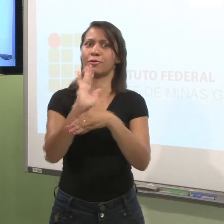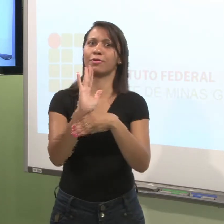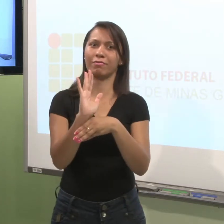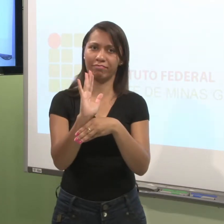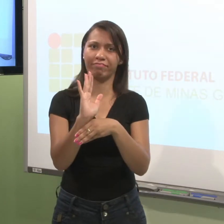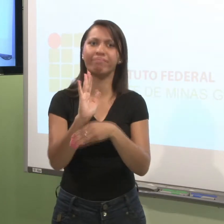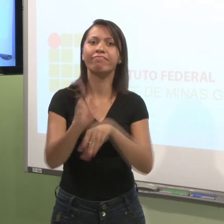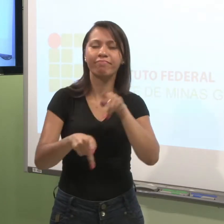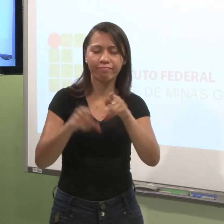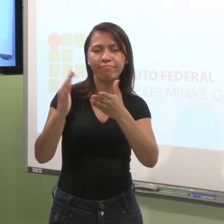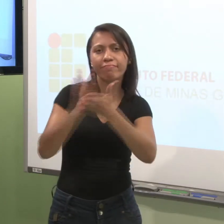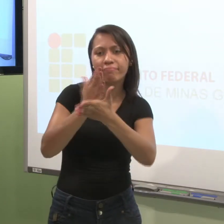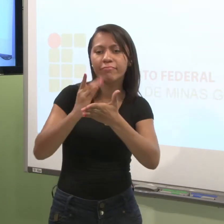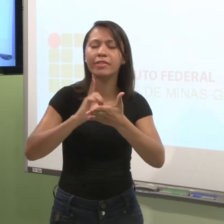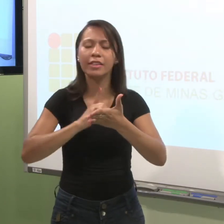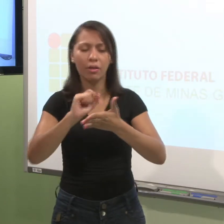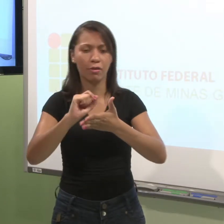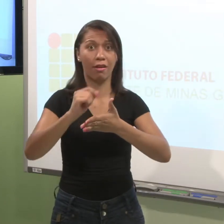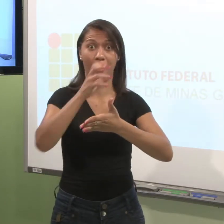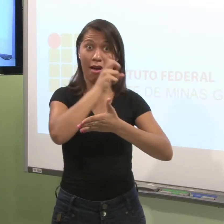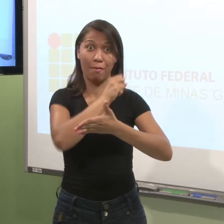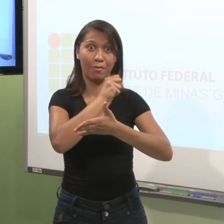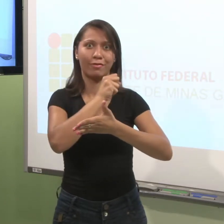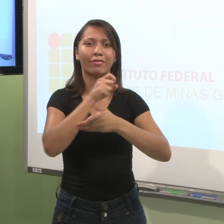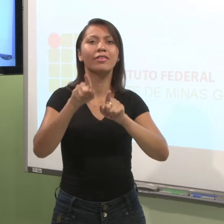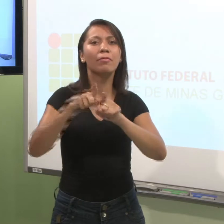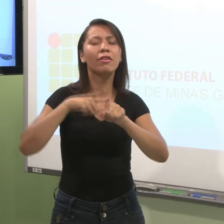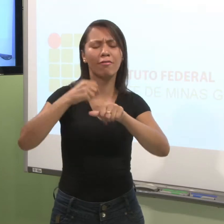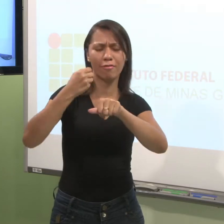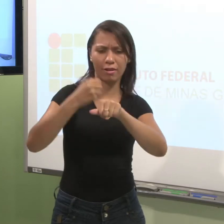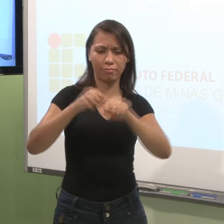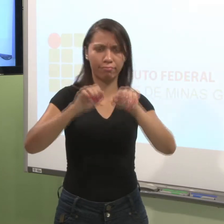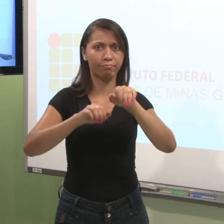das pessoas, trazendo agilidade, praticidade e comodidade.